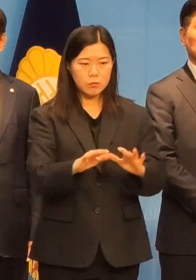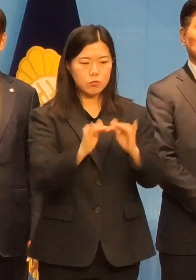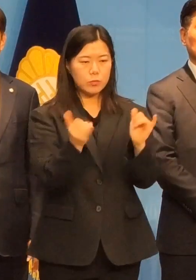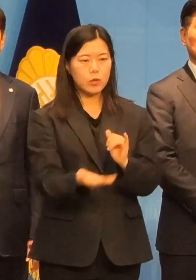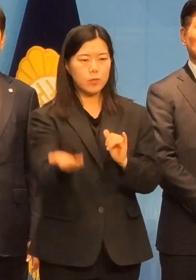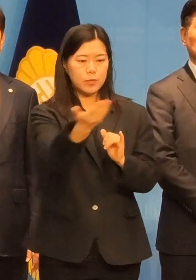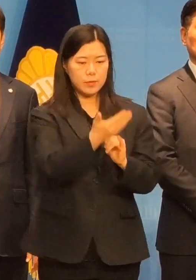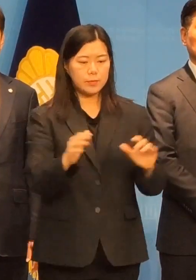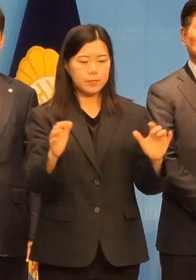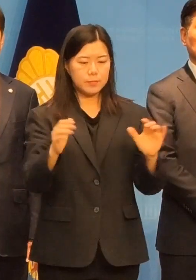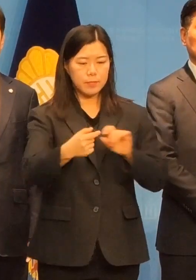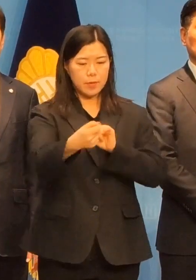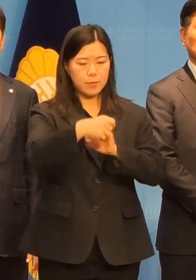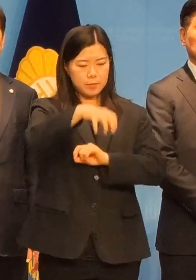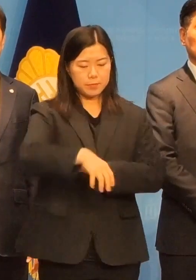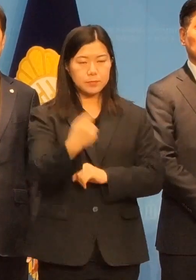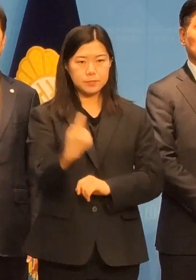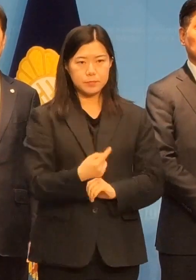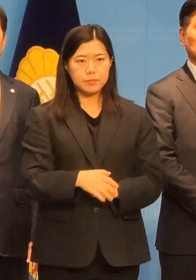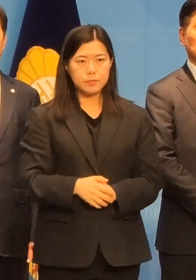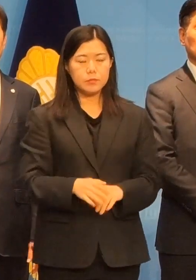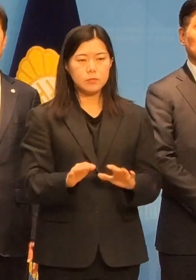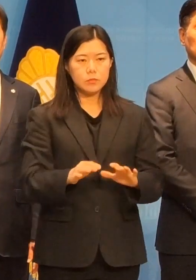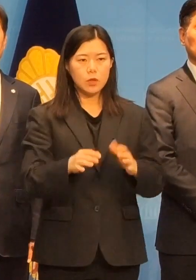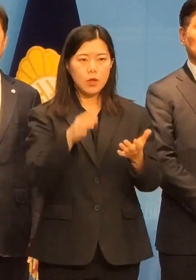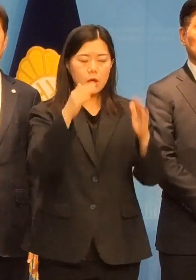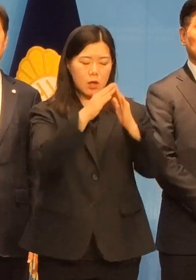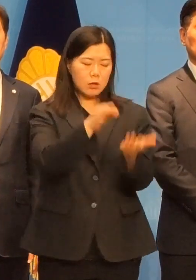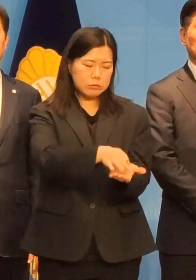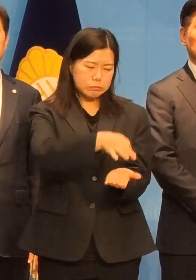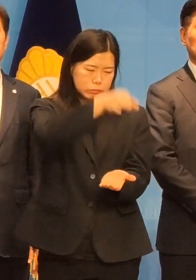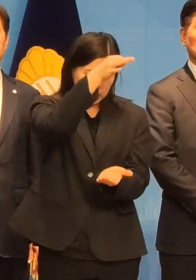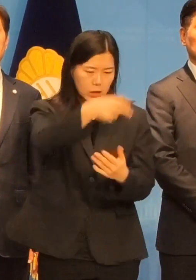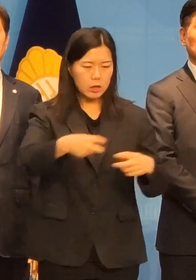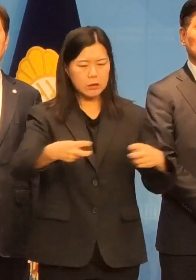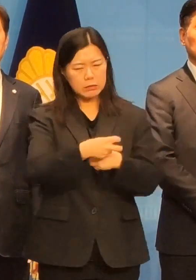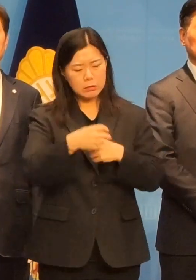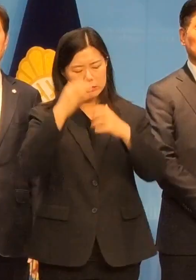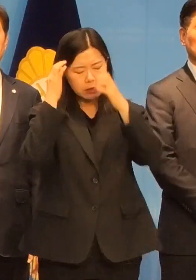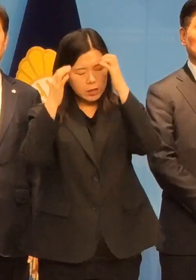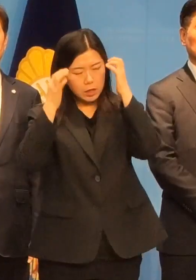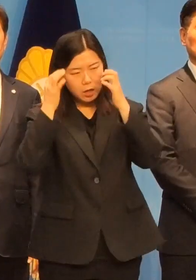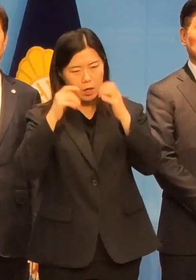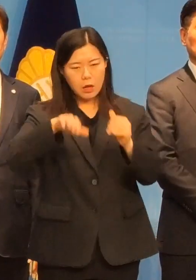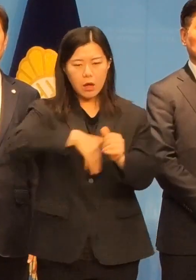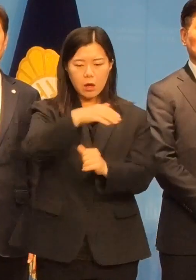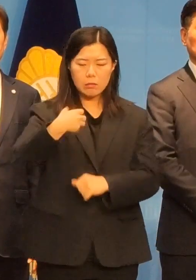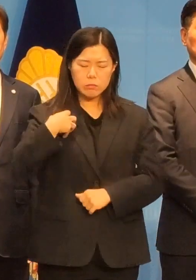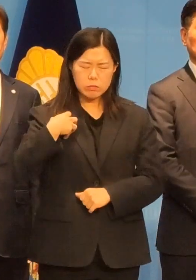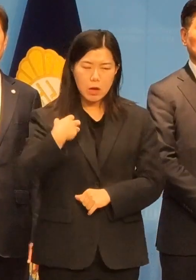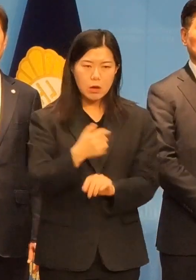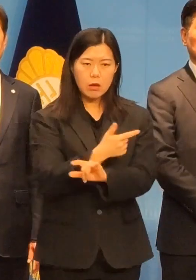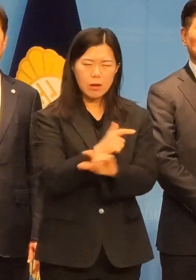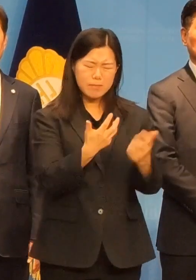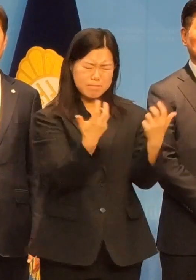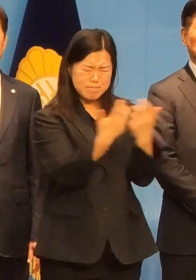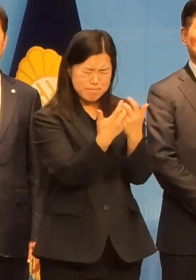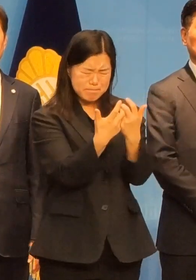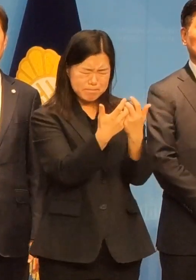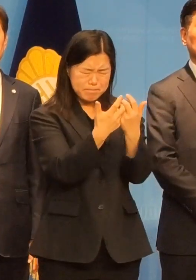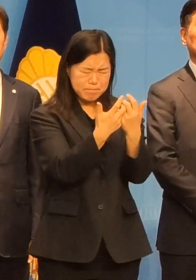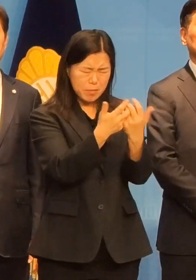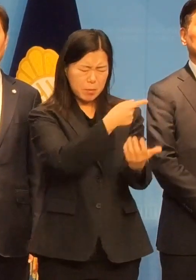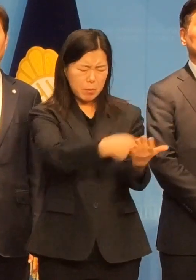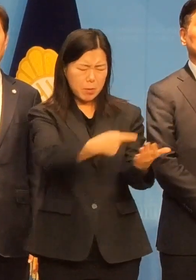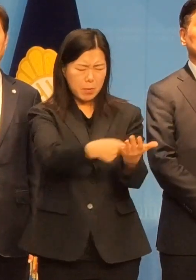앞에 섰습니다. 주거비 폭등과 극심한 교통 혼잡, 환경 부담 등 초과밀로 인한 폐해가